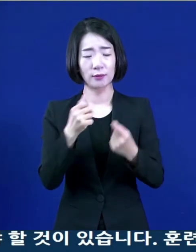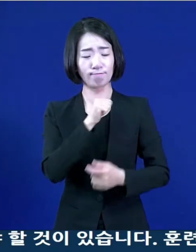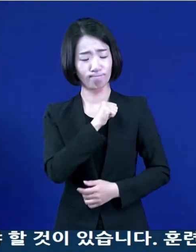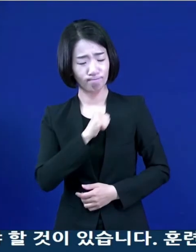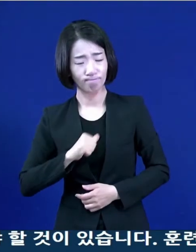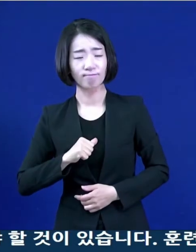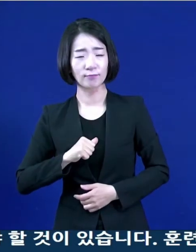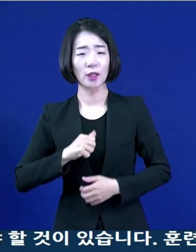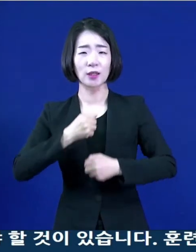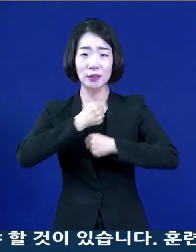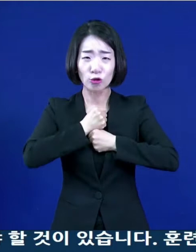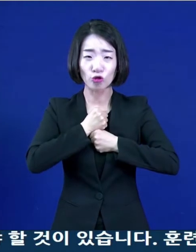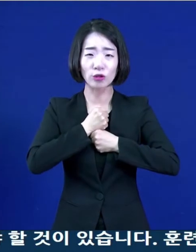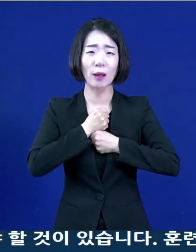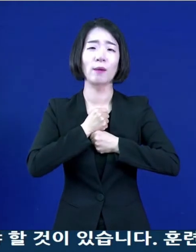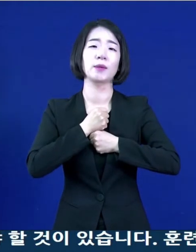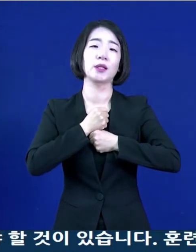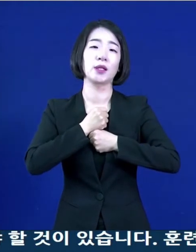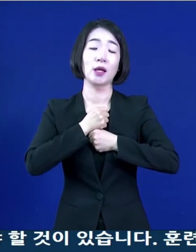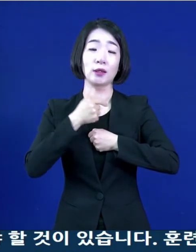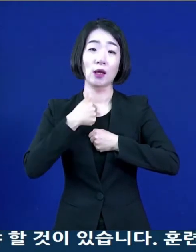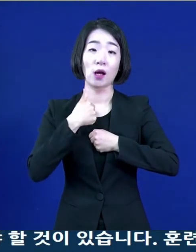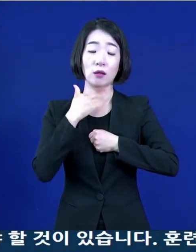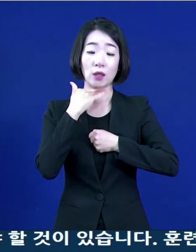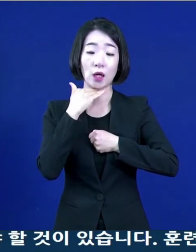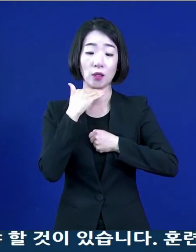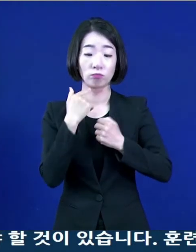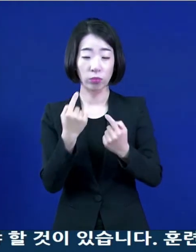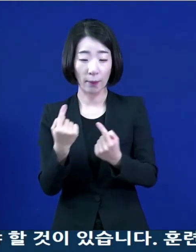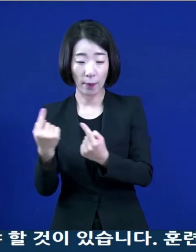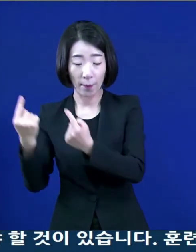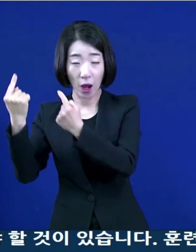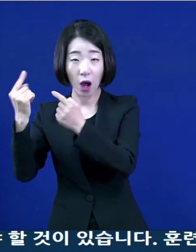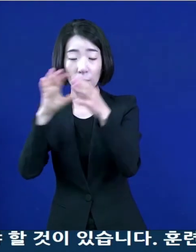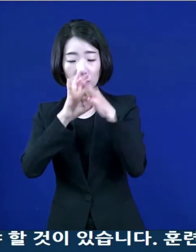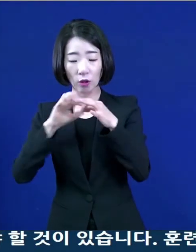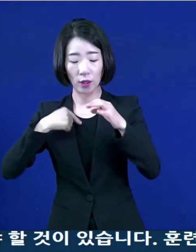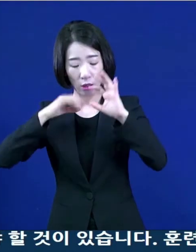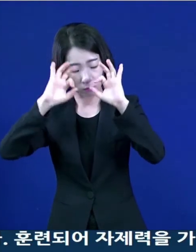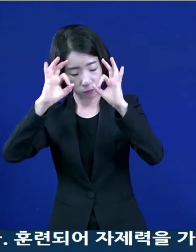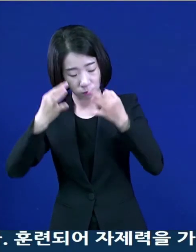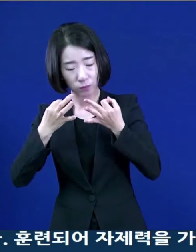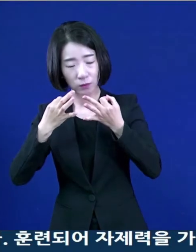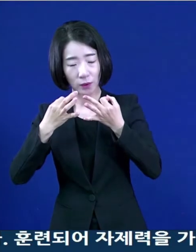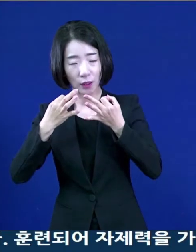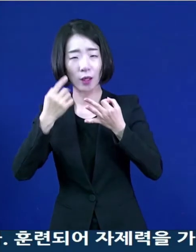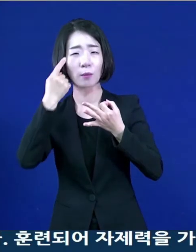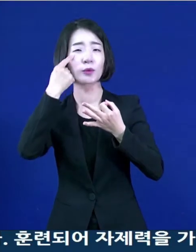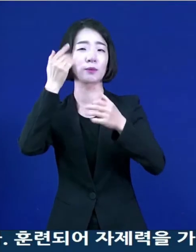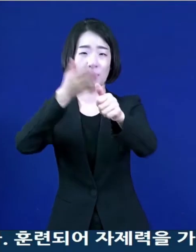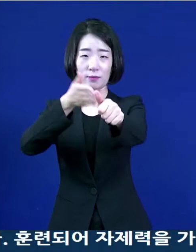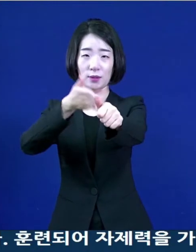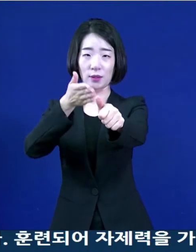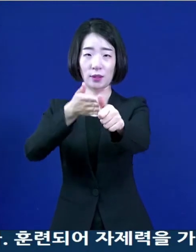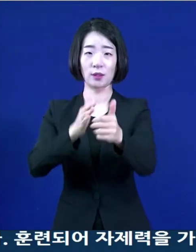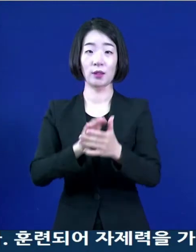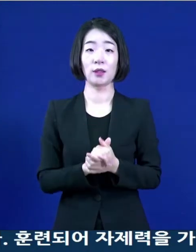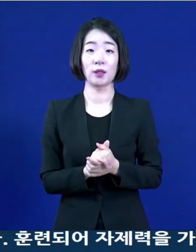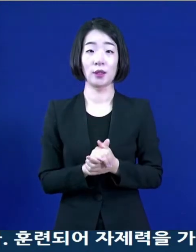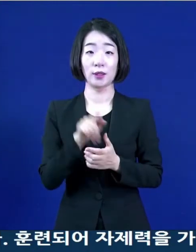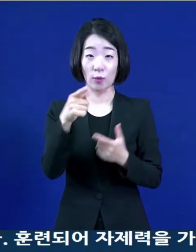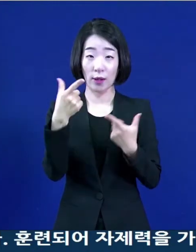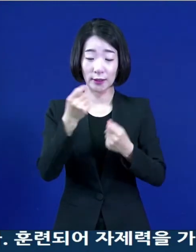더 생기는지 확인하시고 그렇게 되시기를 주 안에서 소망하며 축복합니다. 그런 꿈을